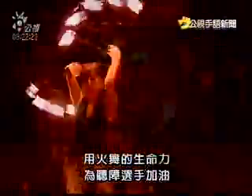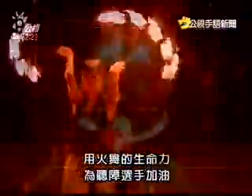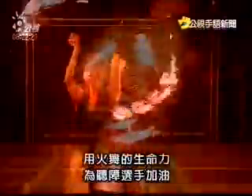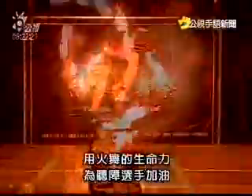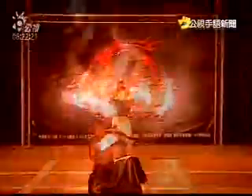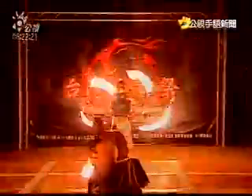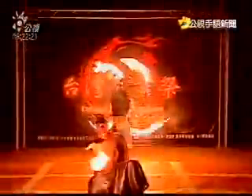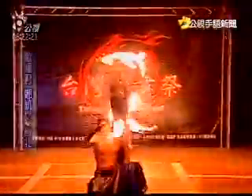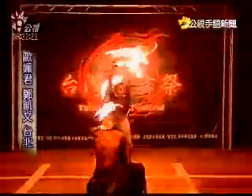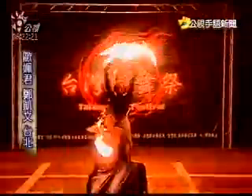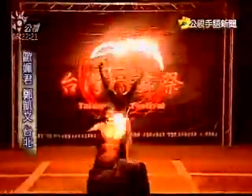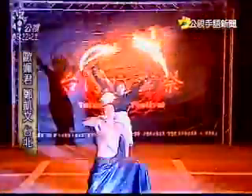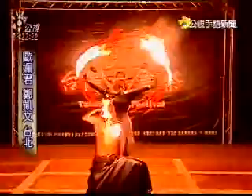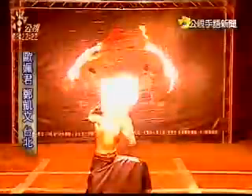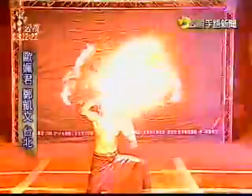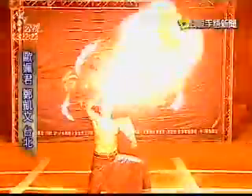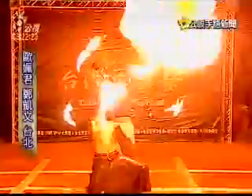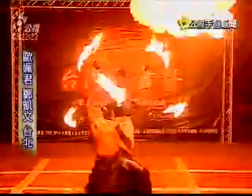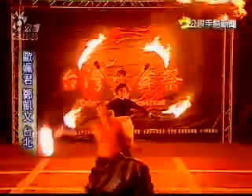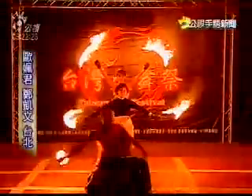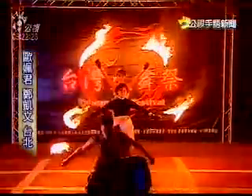油。记者欧佩君、郑凯文台北报道。